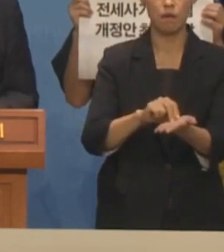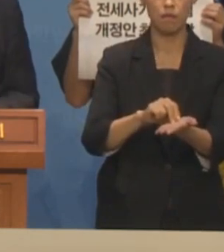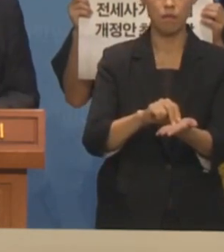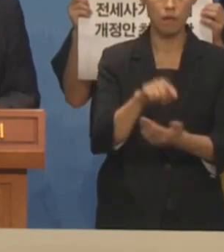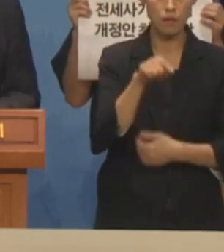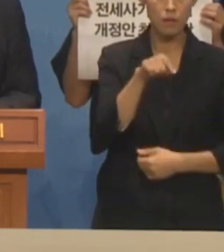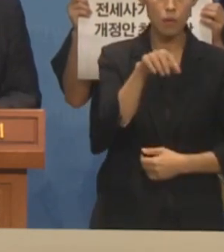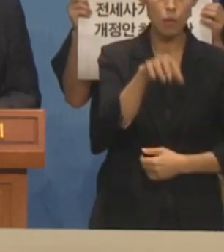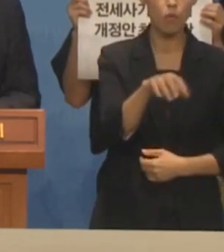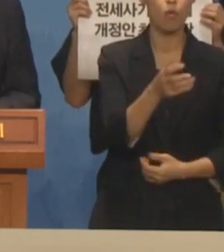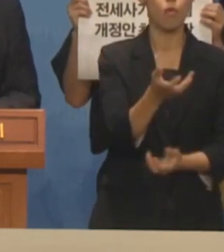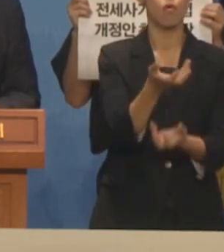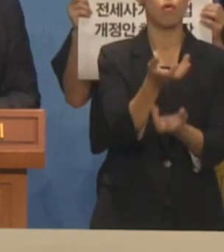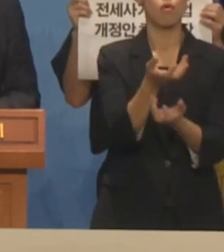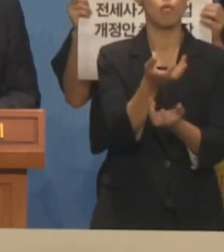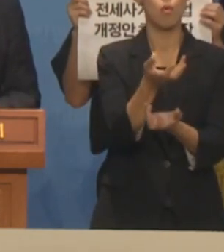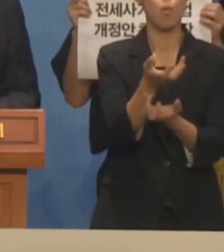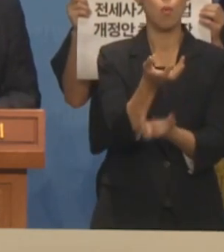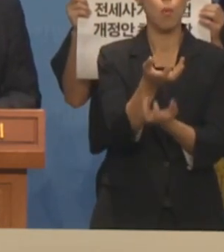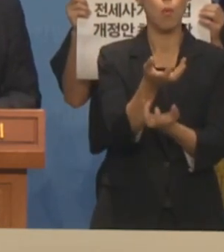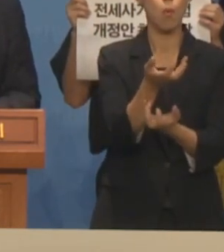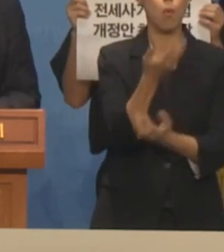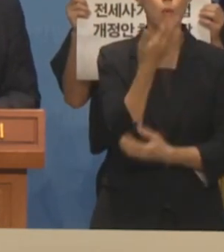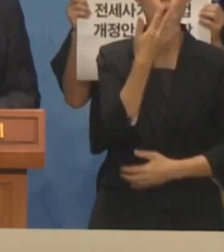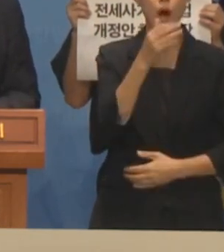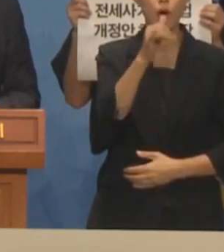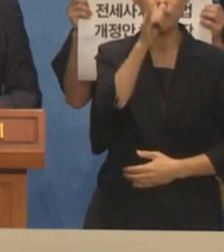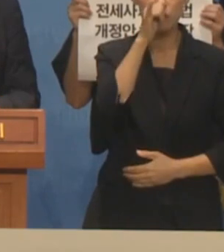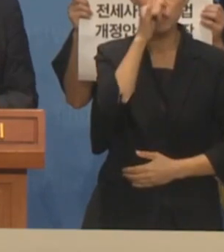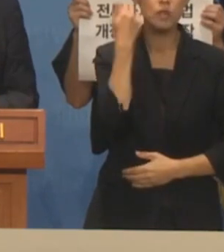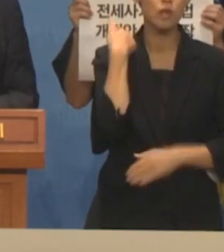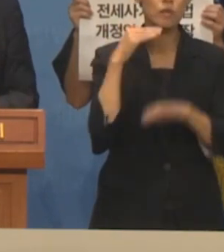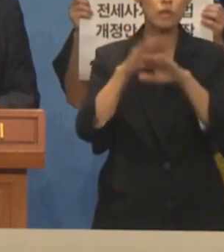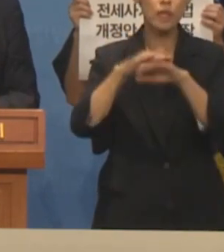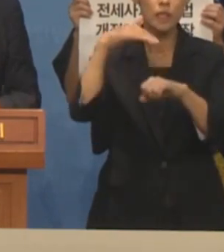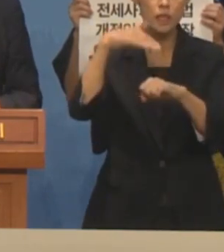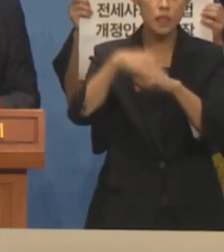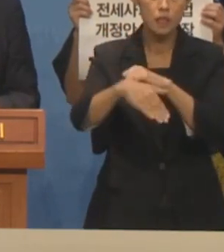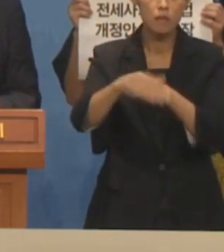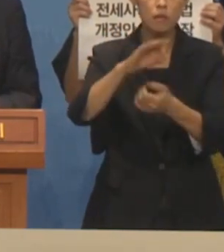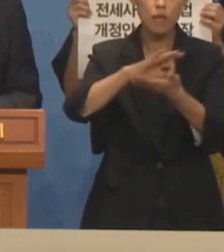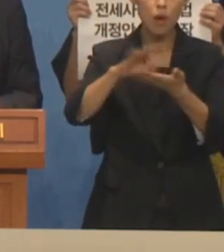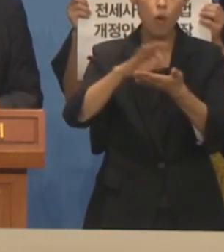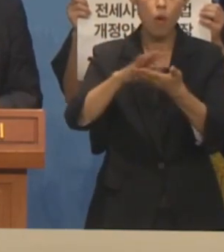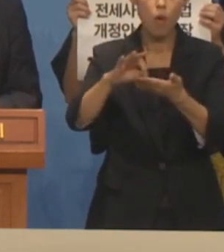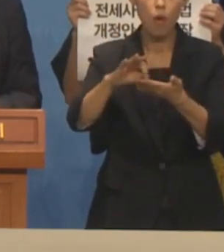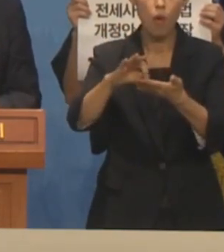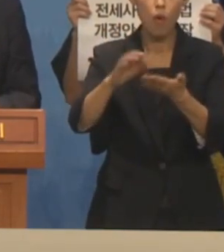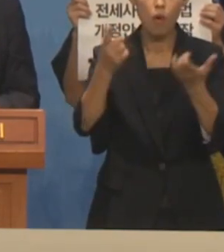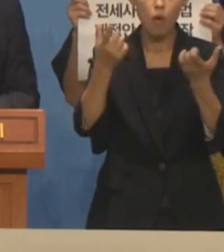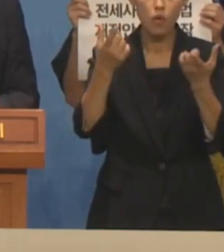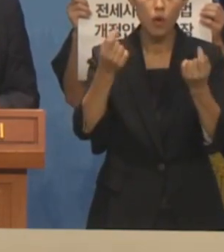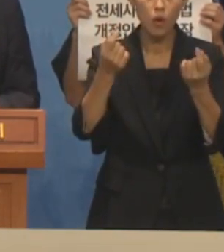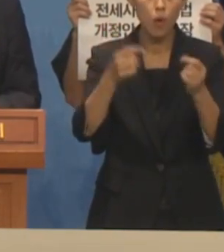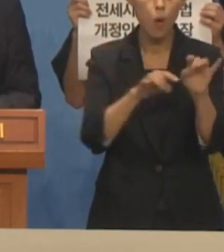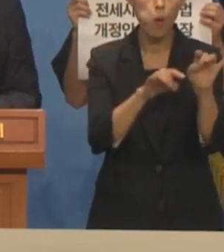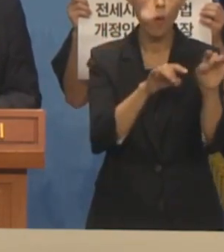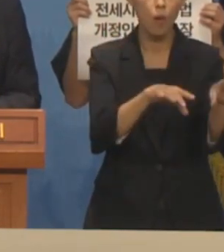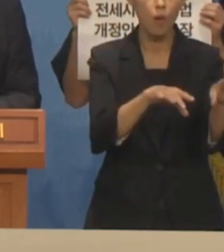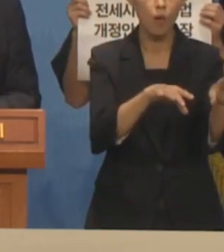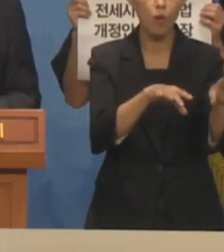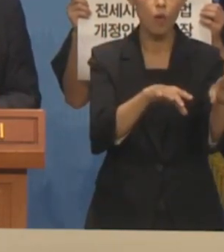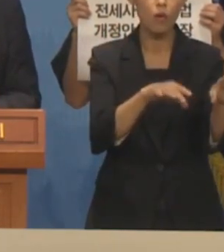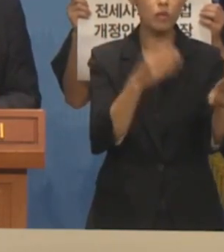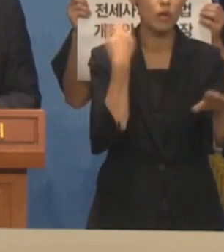취사시설을 갖추고 이게 마치 장기 거주가 가능한 그런 전세형으로 쓰일 수 있는 것처럼 이제 임차인들을 속여서 그런